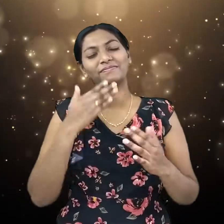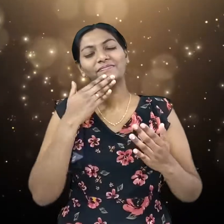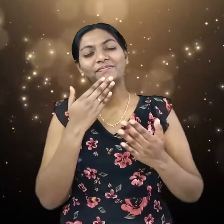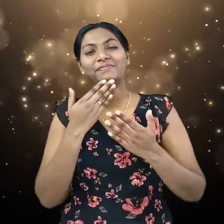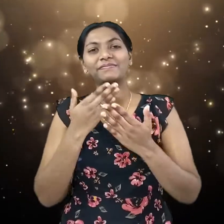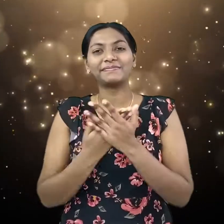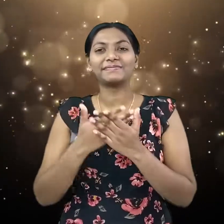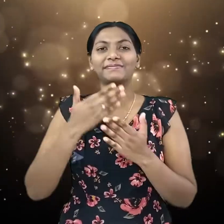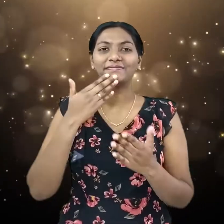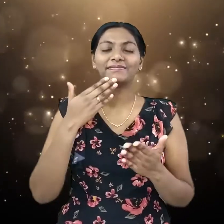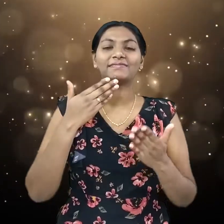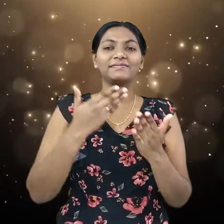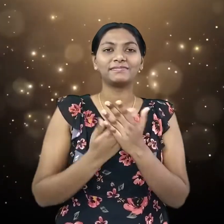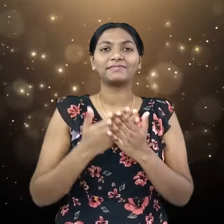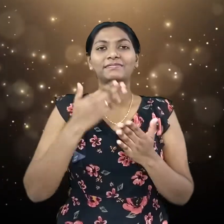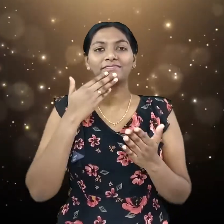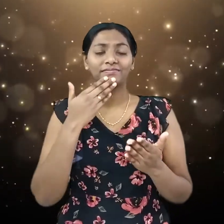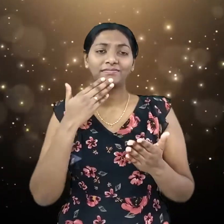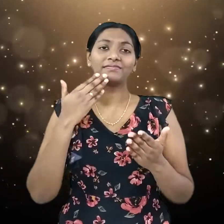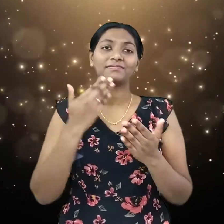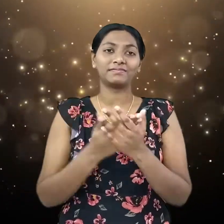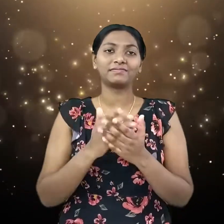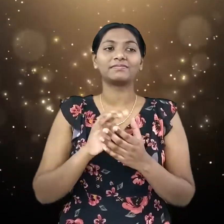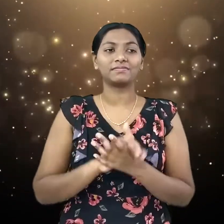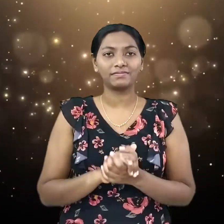ओ धन्यवाद